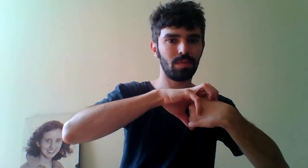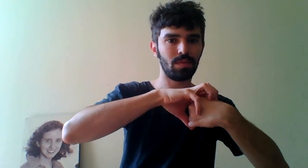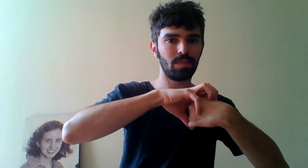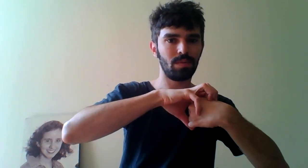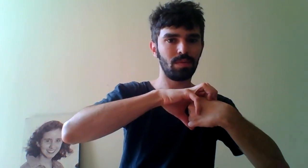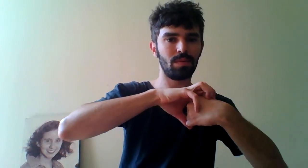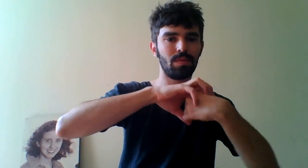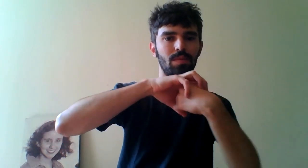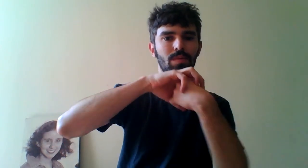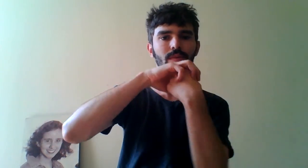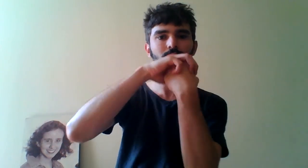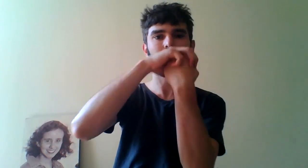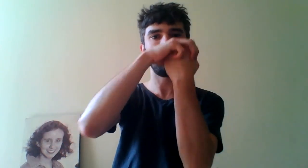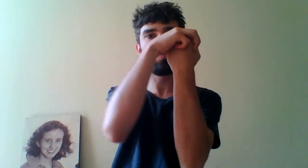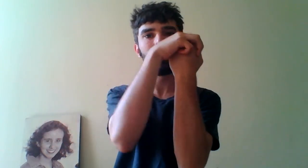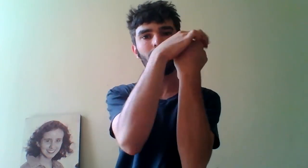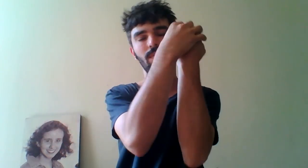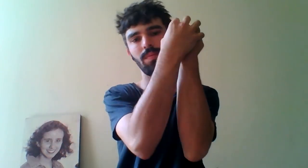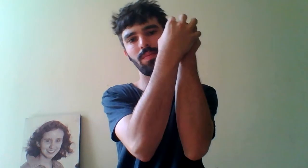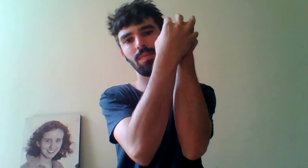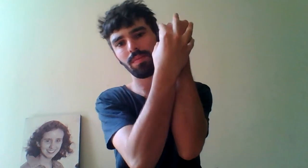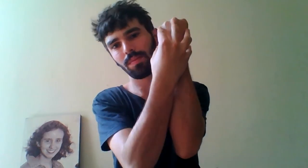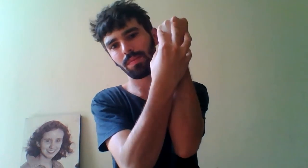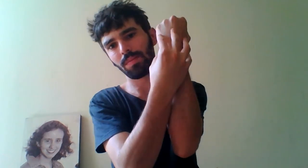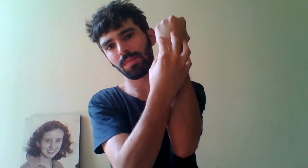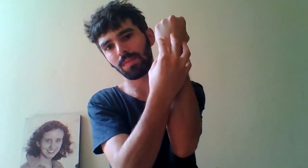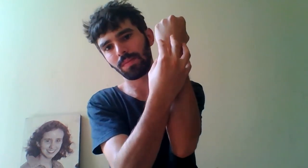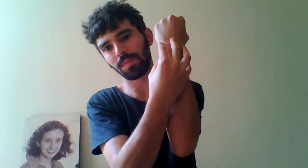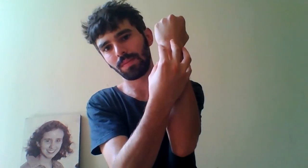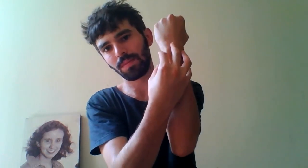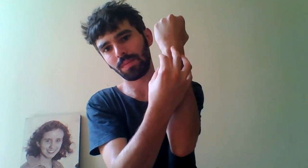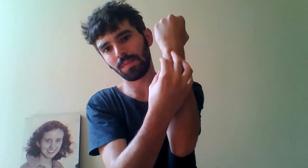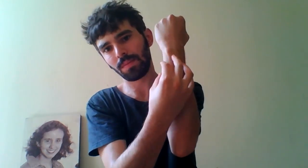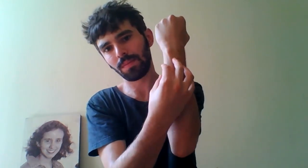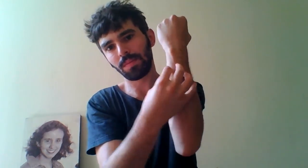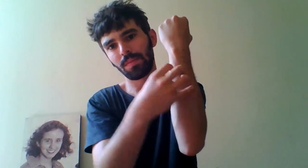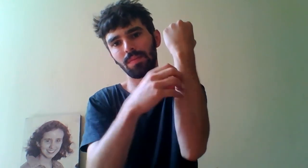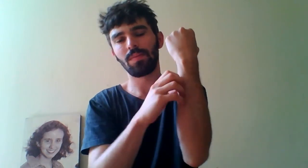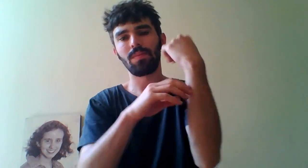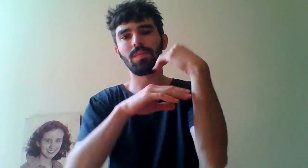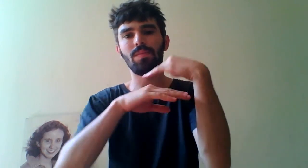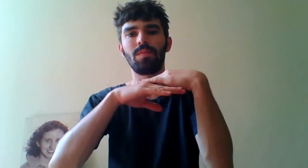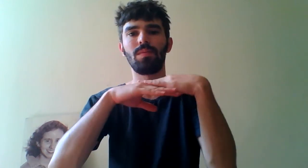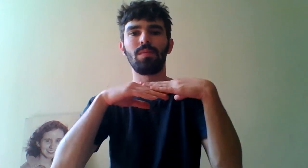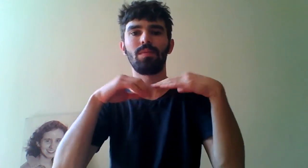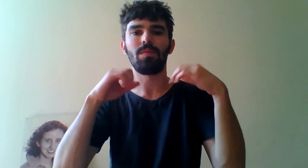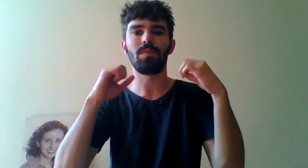O seu corpo nu No espelho